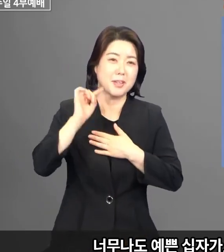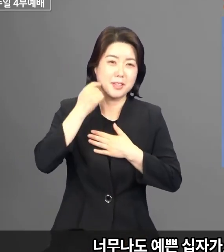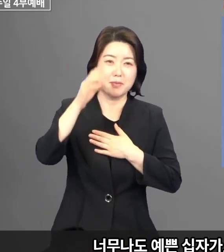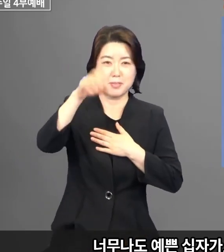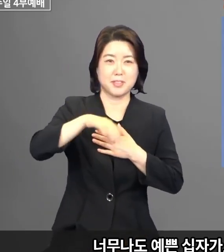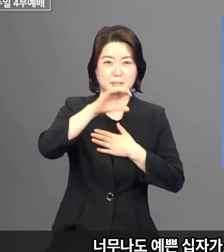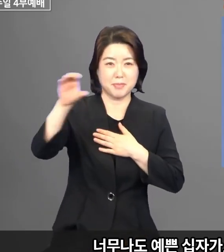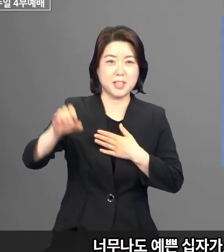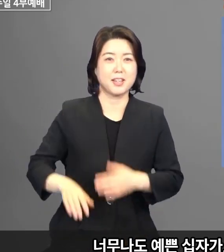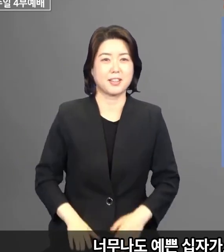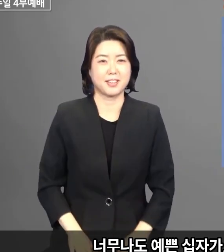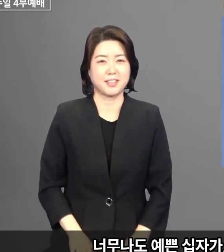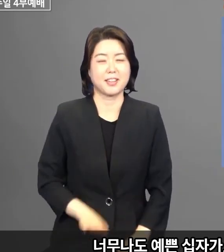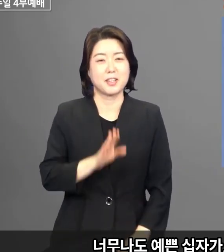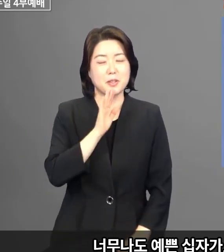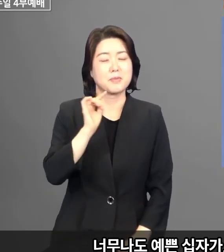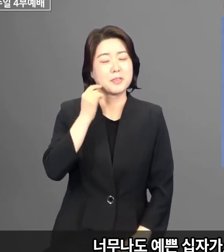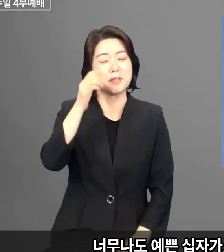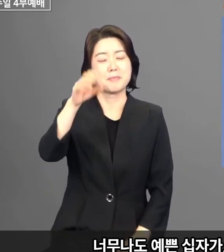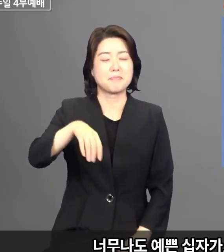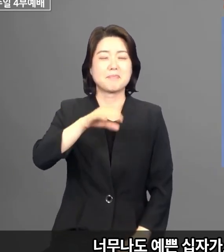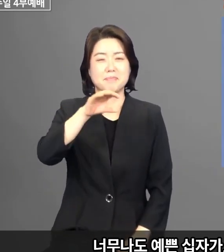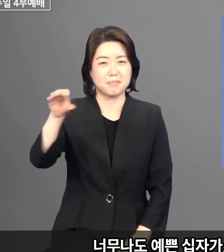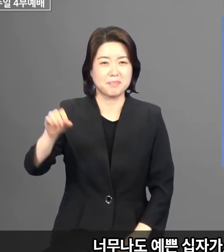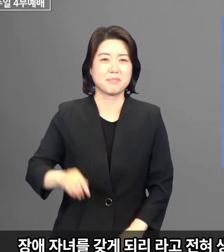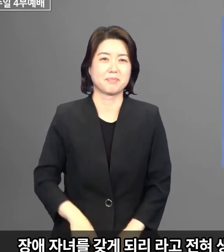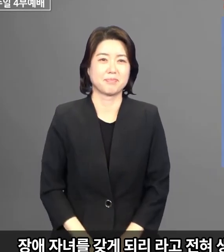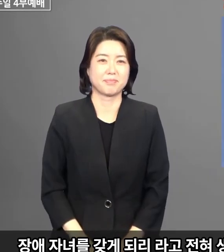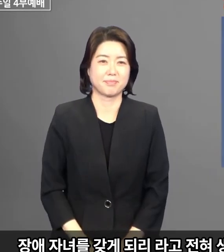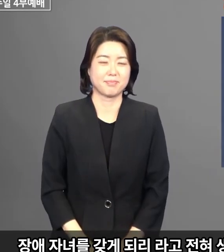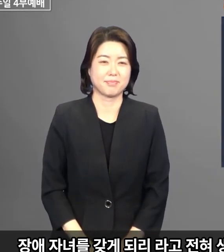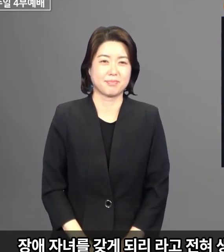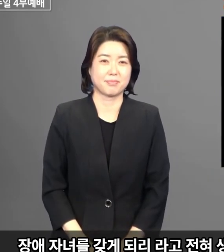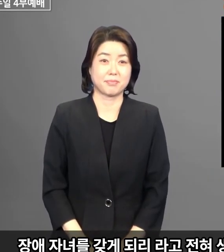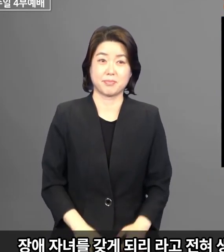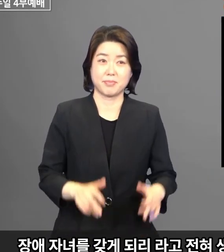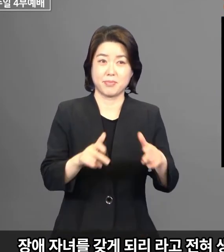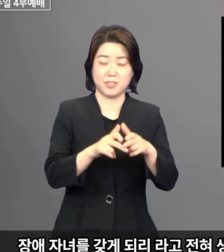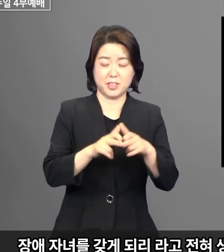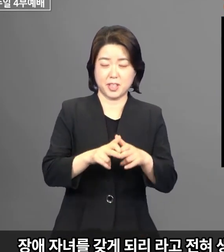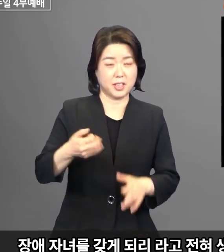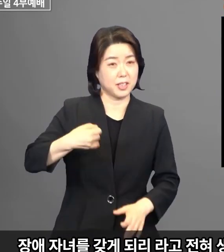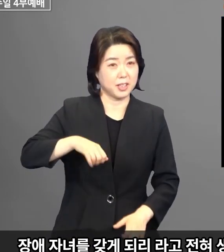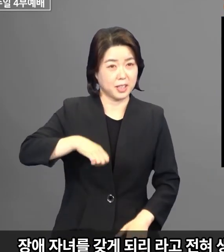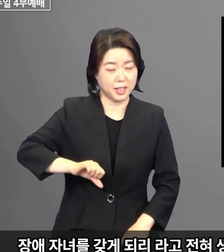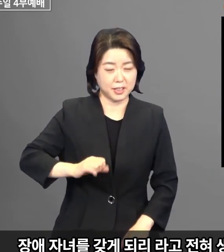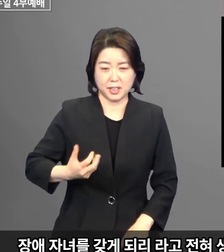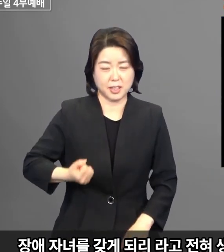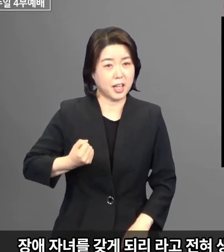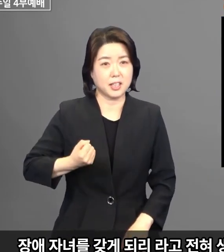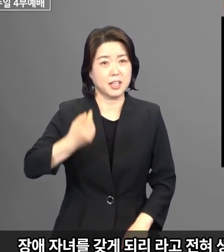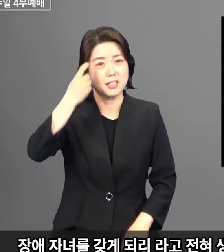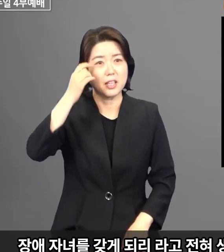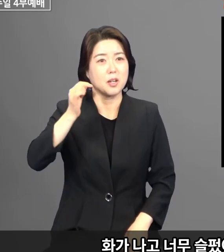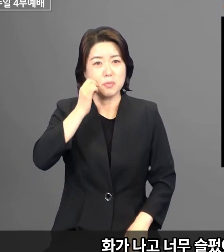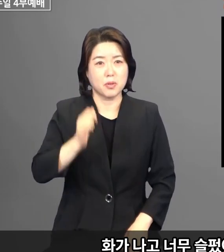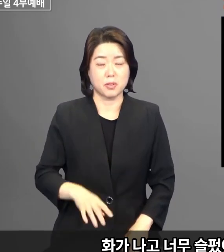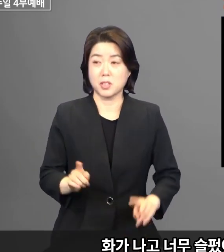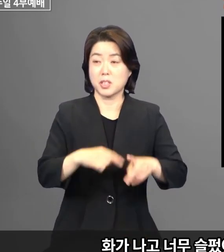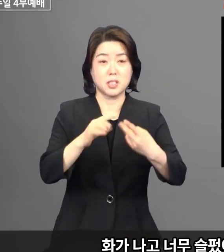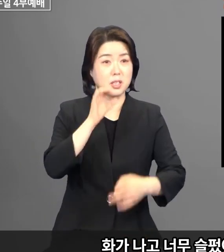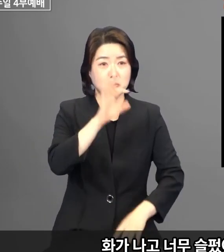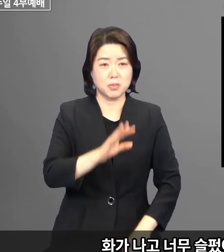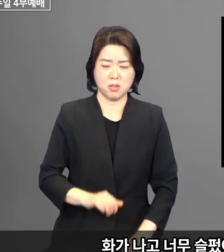십자가, 너무나도 고운 십자가. 장애 자녀를 갖게 되리라고 전혀 생각하지 못했어요. 이해할 수 없어서